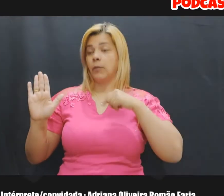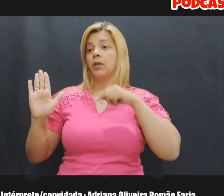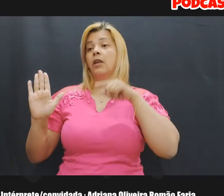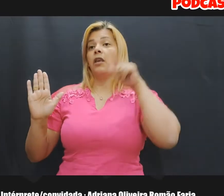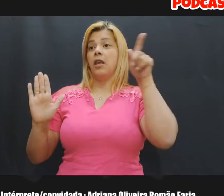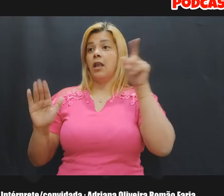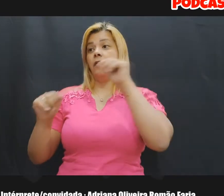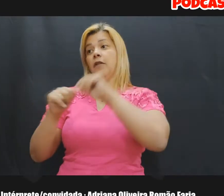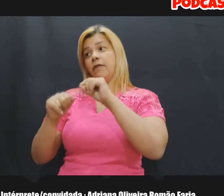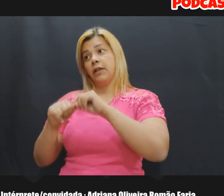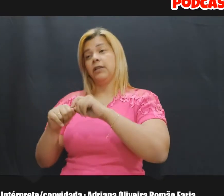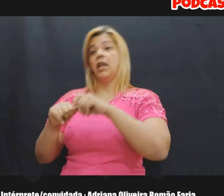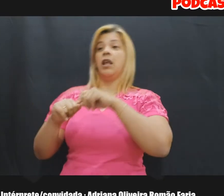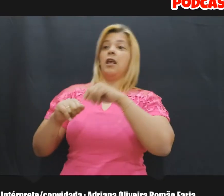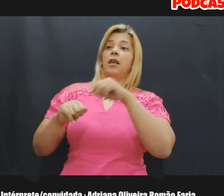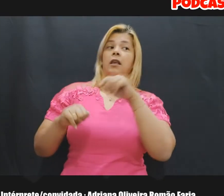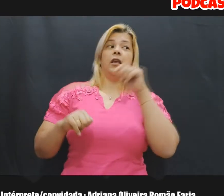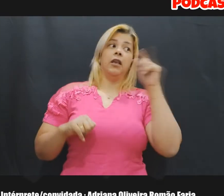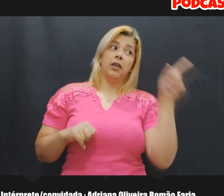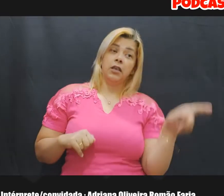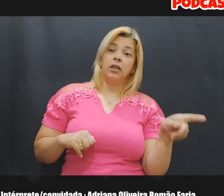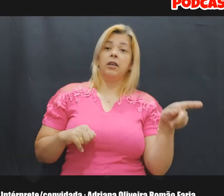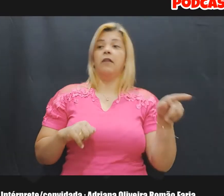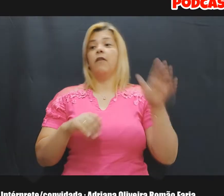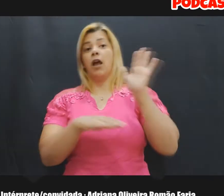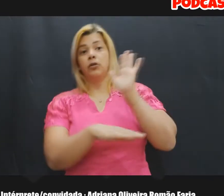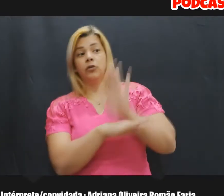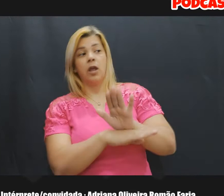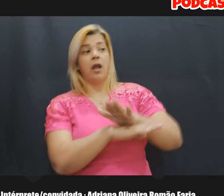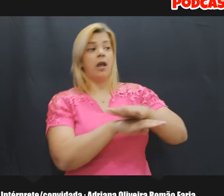escolhas dele, ele vai poder escolher qual o vereador